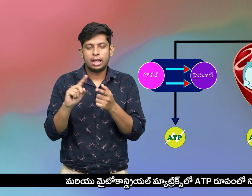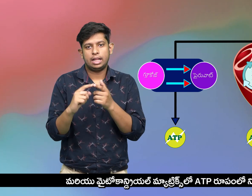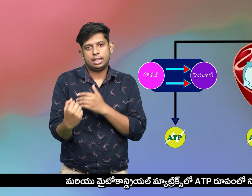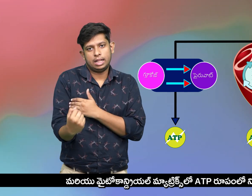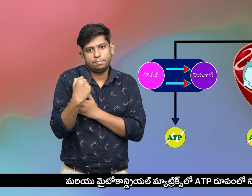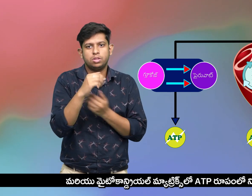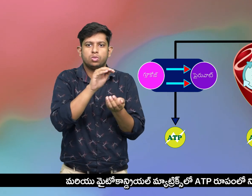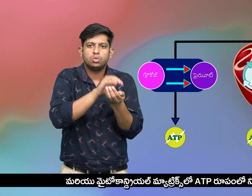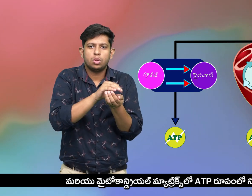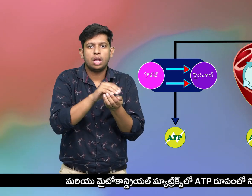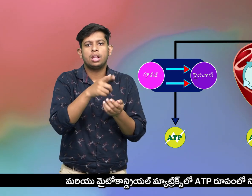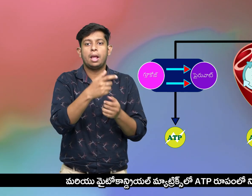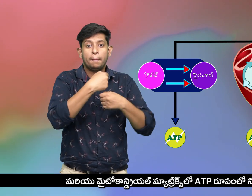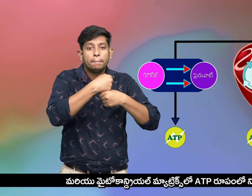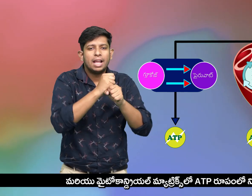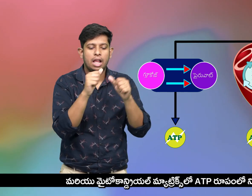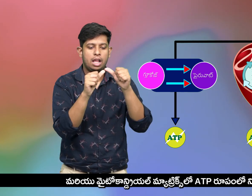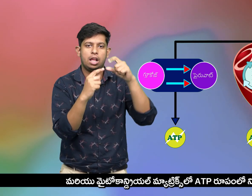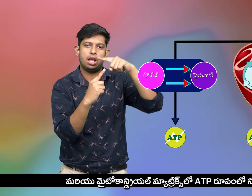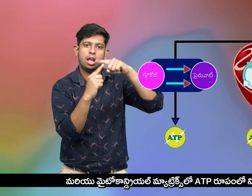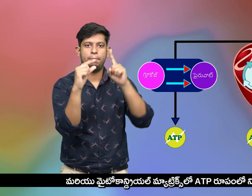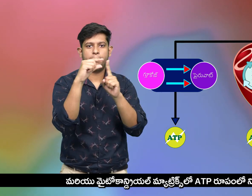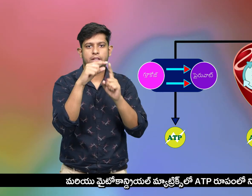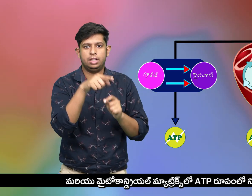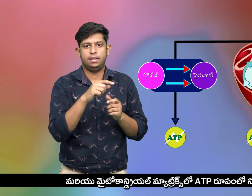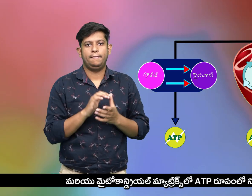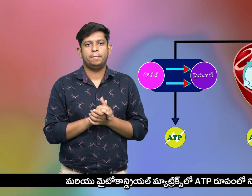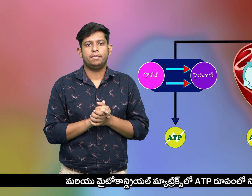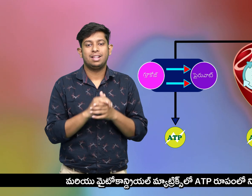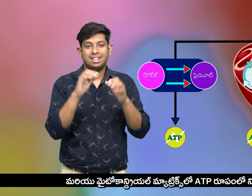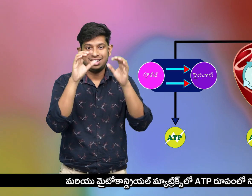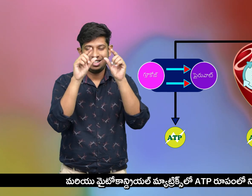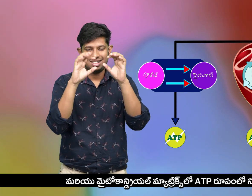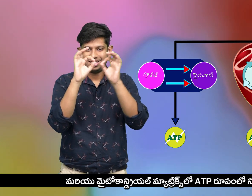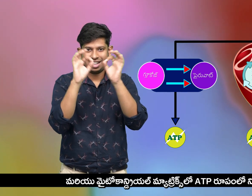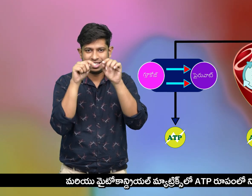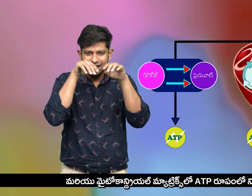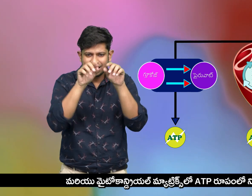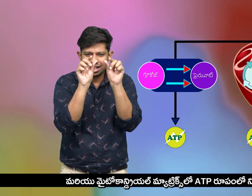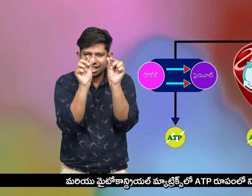మరియు మైటోకాండ్రియల్ మ్యాట్రిక్స్లో ఏటీపీ రూపంలో నిల్వ చేస్తుంది.